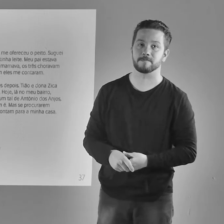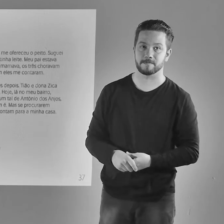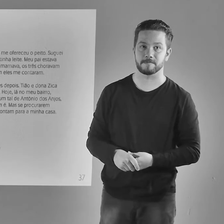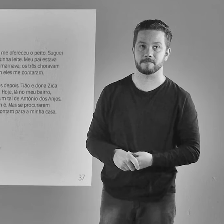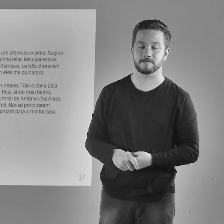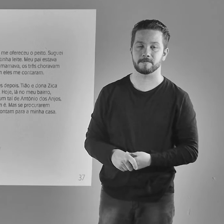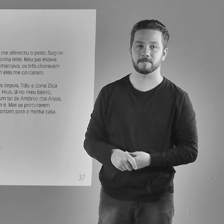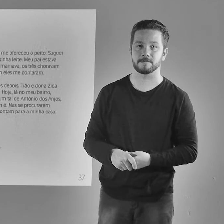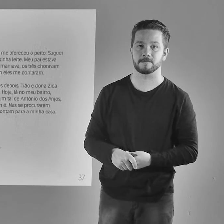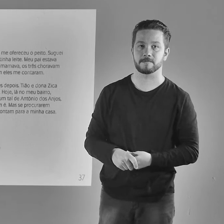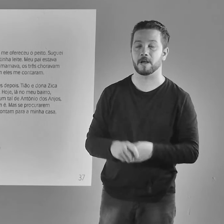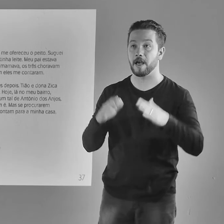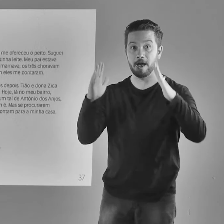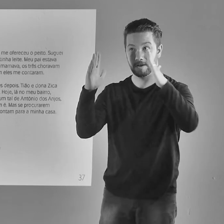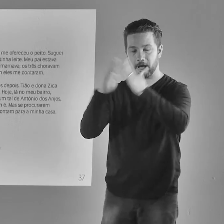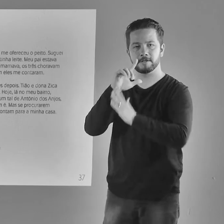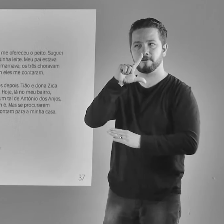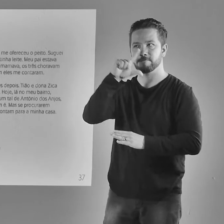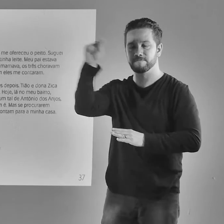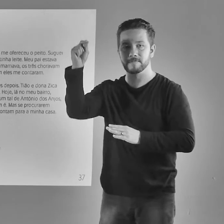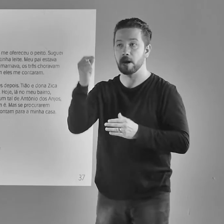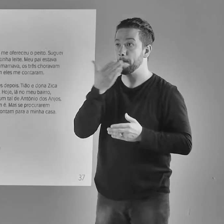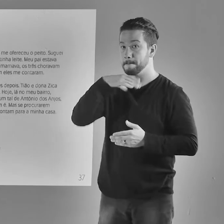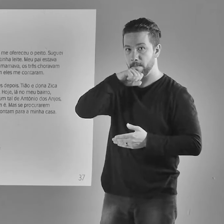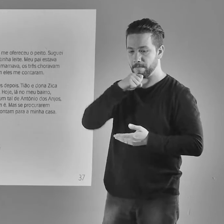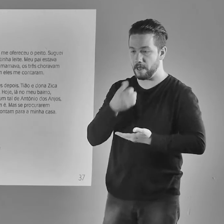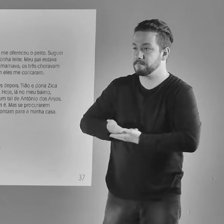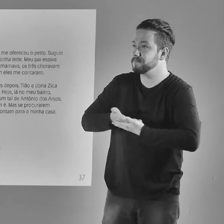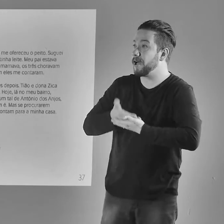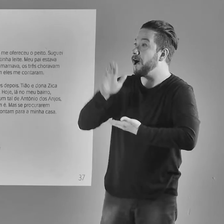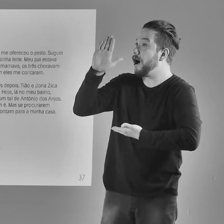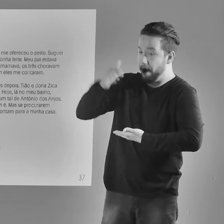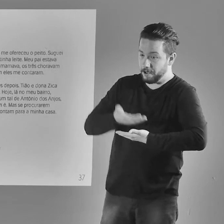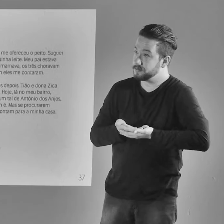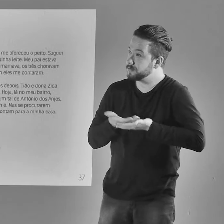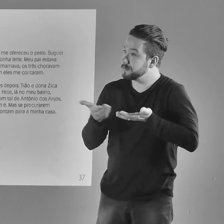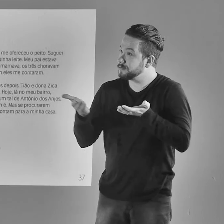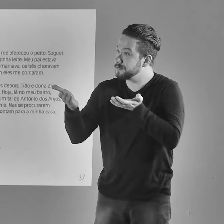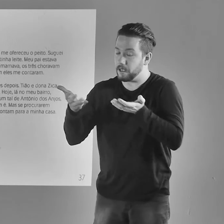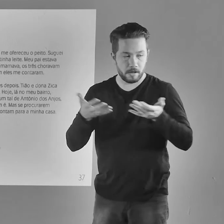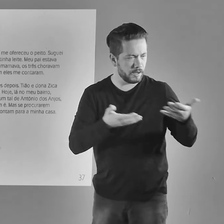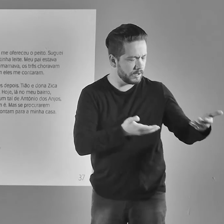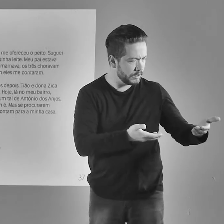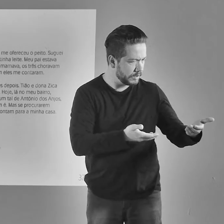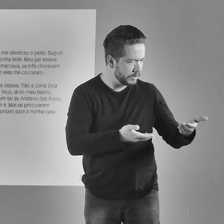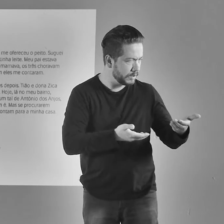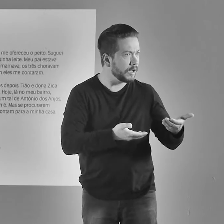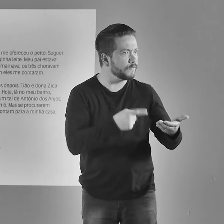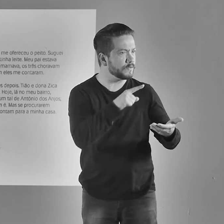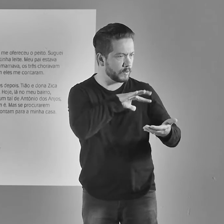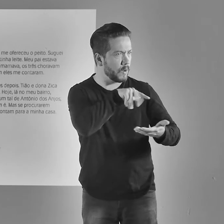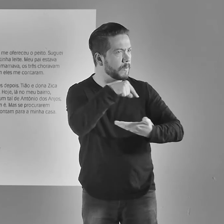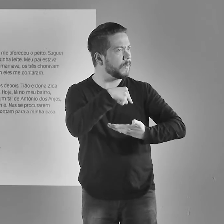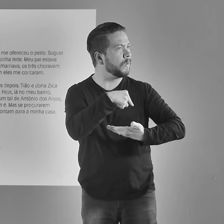Ao chegar em casa, meu pai me entregou para minha mãe, Dona Maria, que, espantada, quis saber se ele havia me roubado